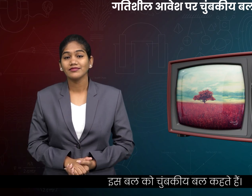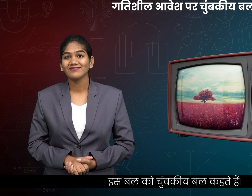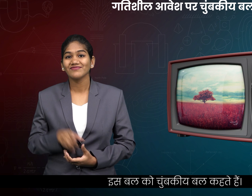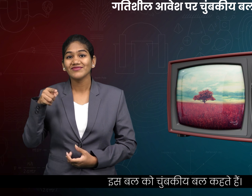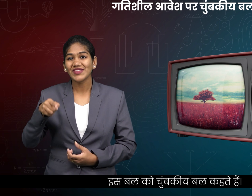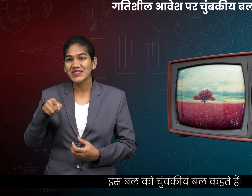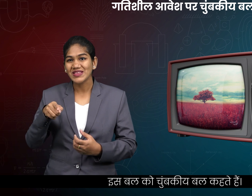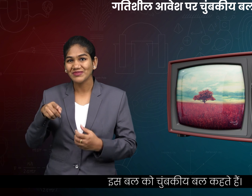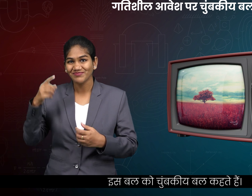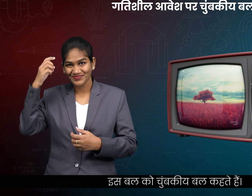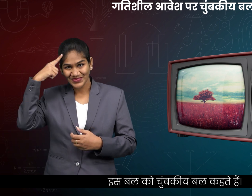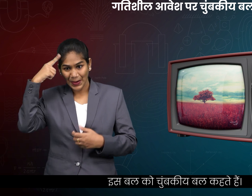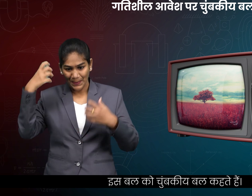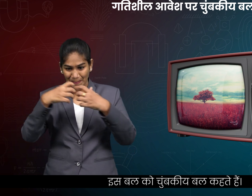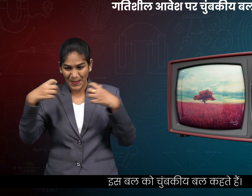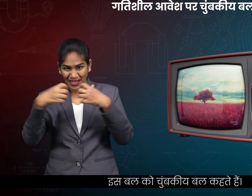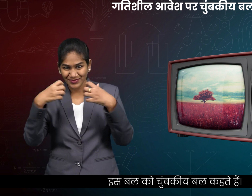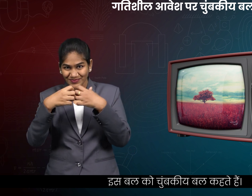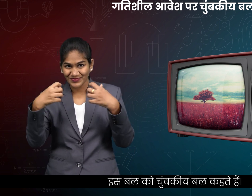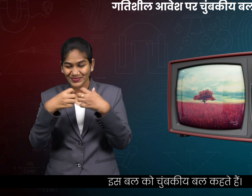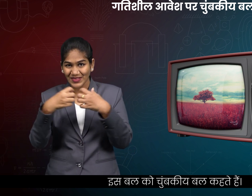इस बल को चुंबकीय बल कहते हैं।